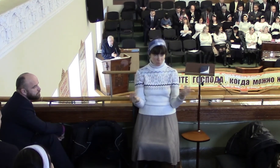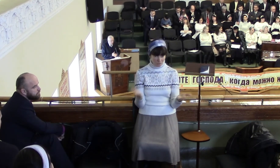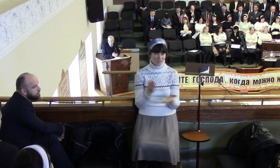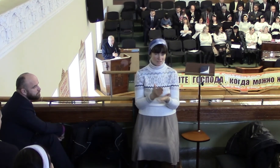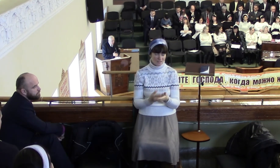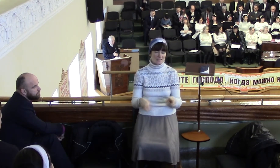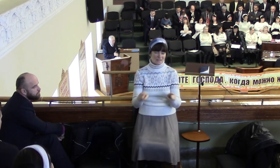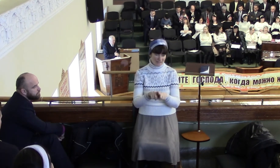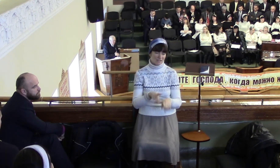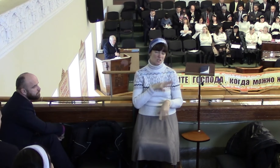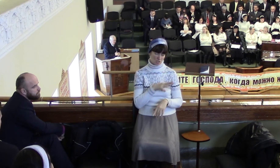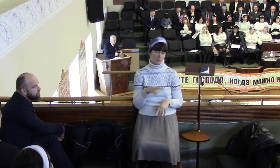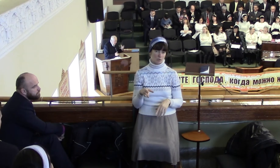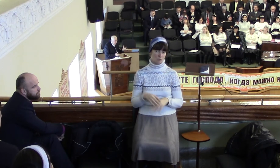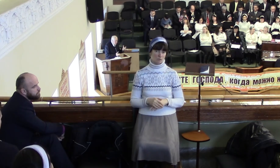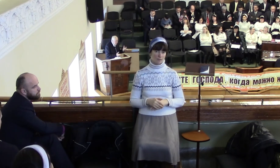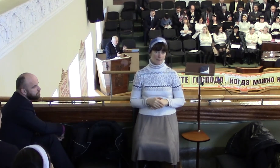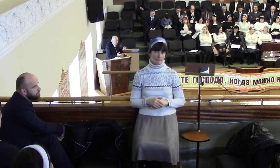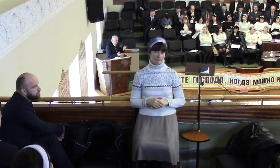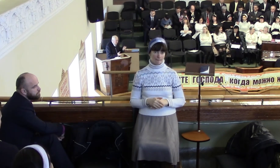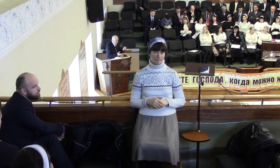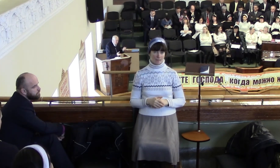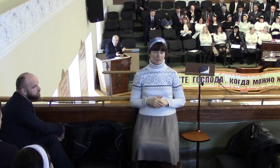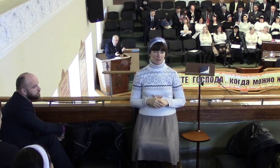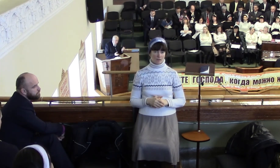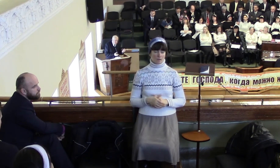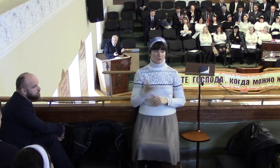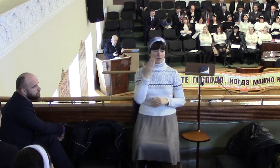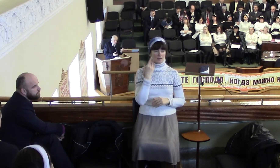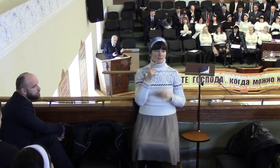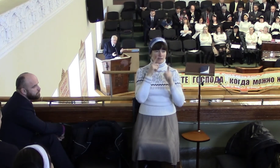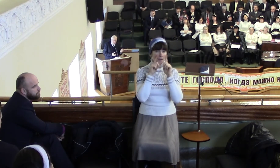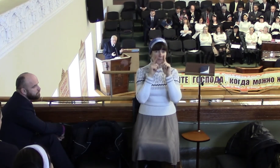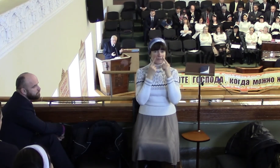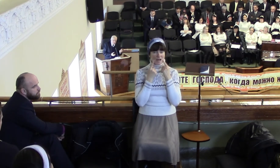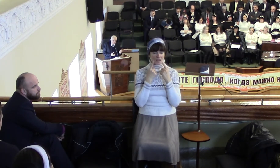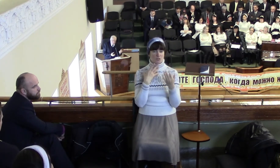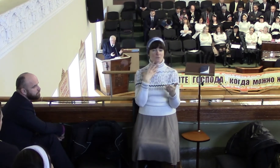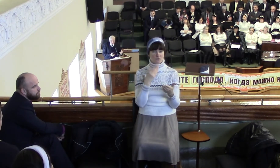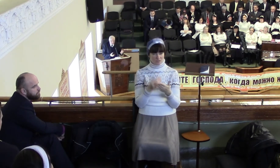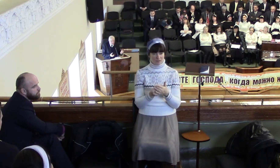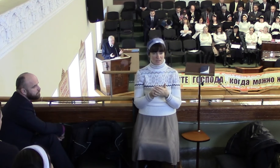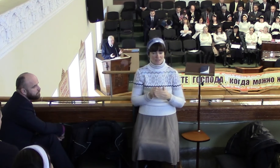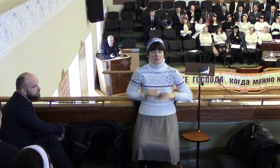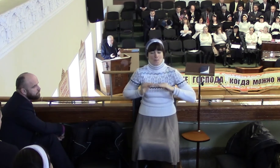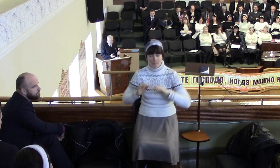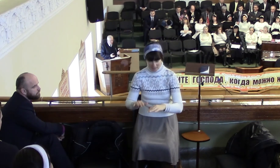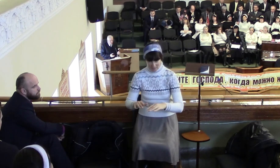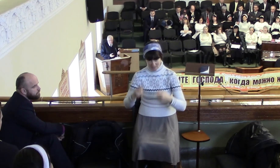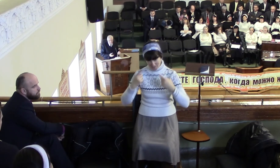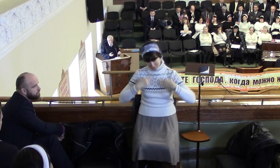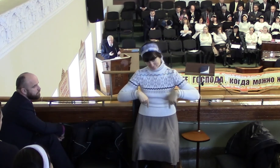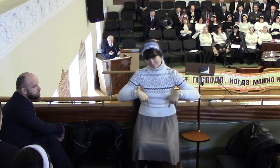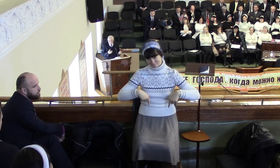подобных минут, писал один поэт. Бывают такие минуты, когда вы плачете о своих падениях. Они небольшие, может